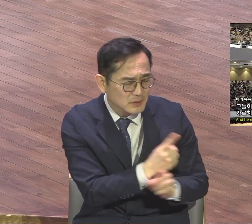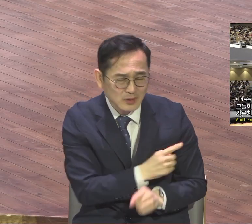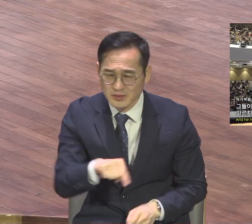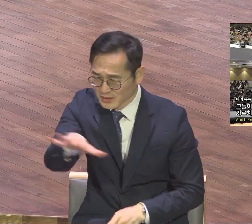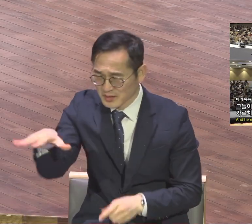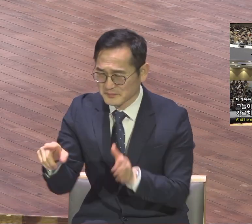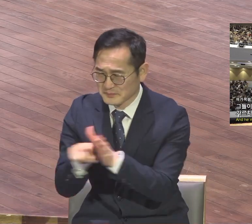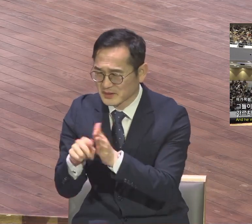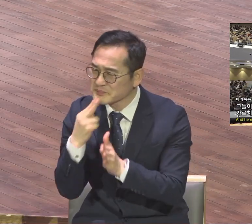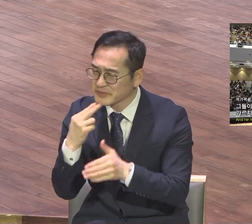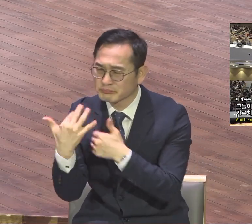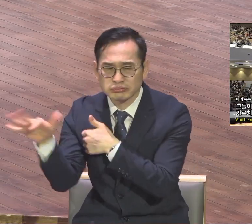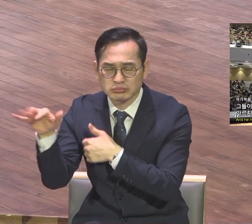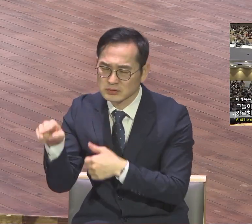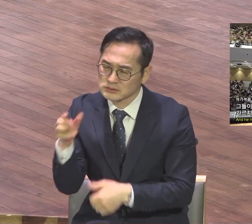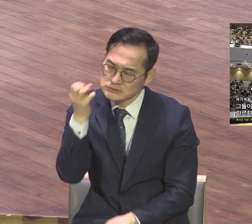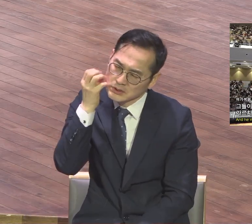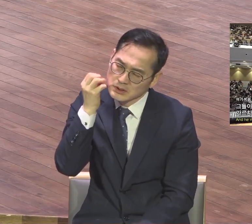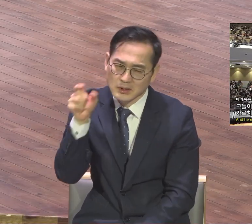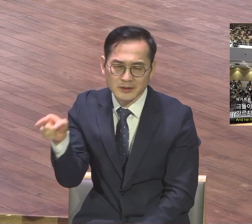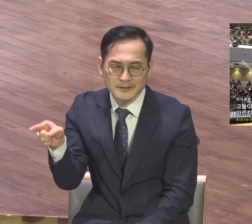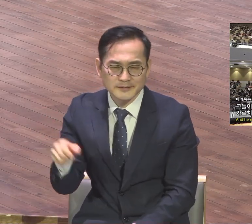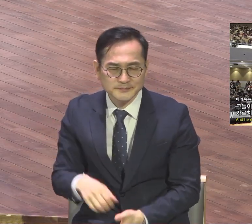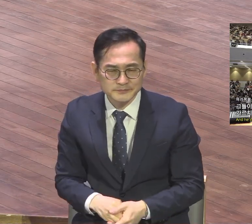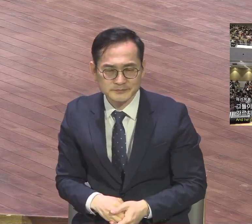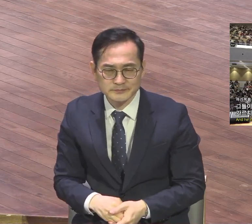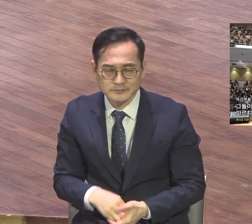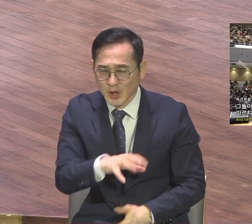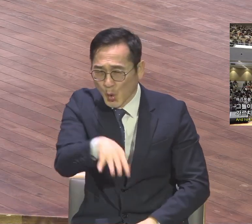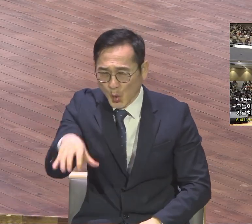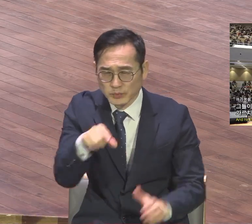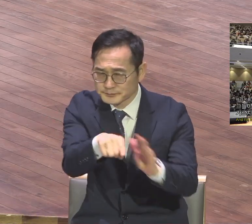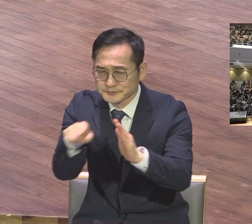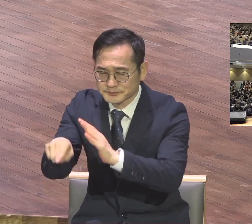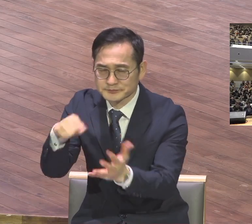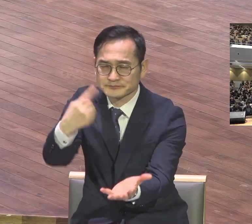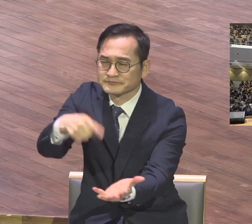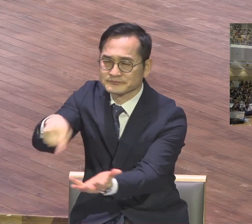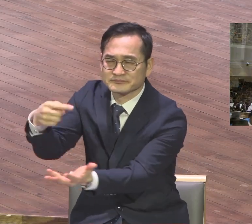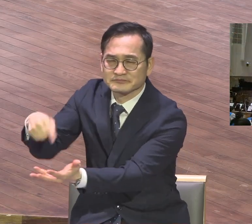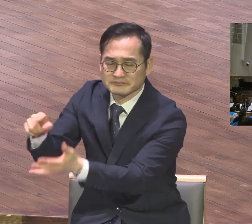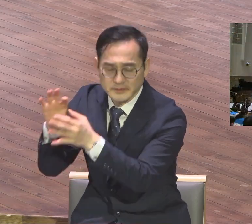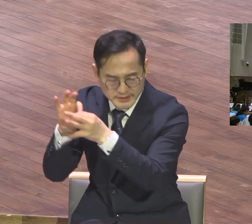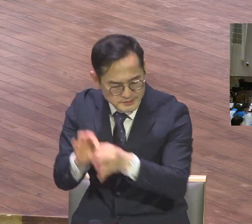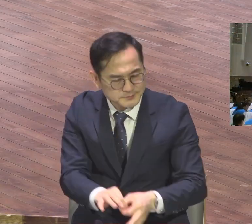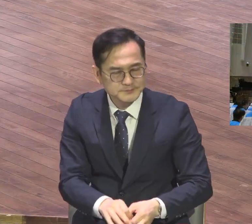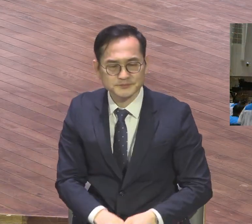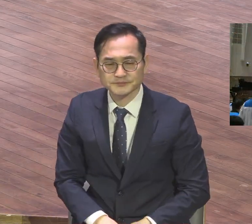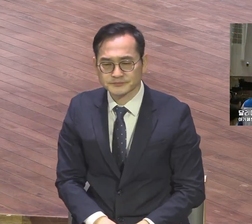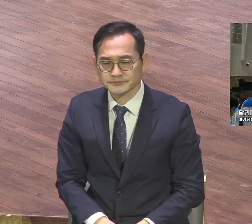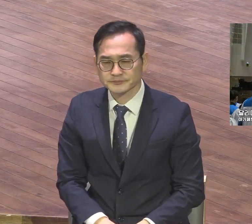이상히 여기셨더라. 이에 모든 촌에 두루 다니시며 가르치시더라. 아멘.